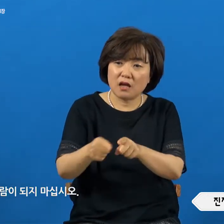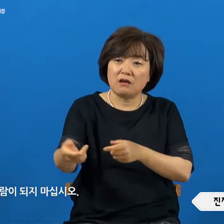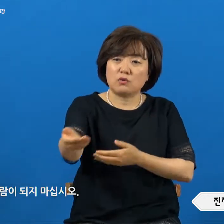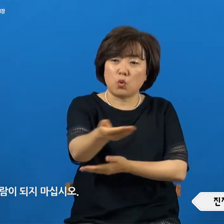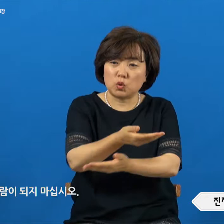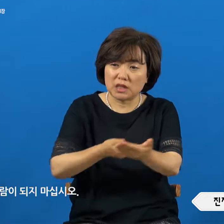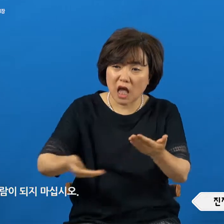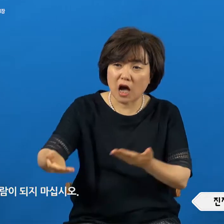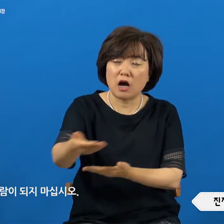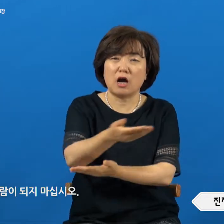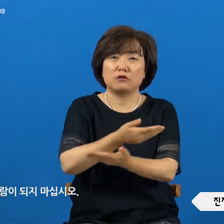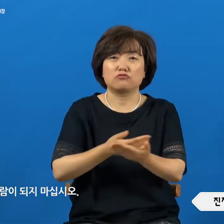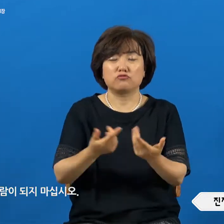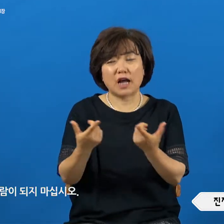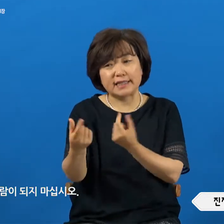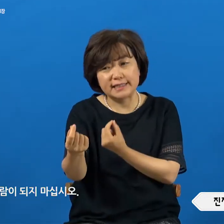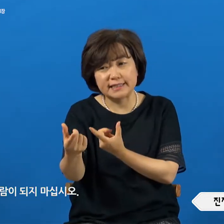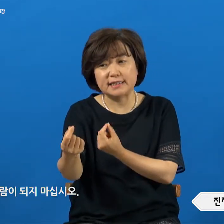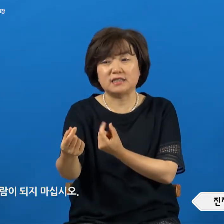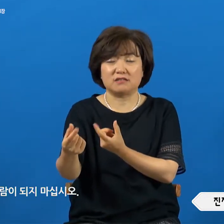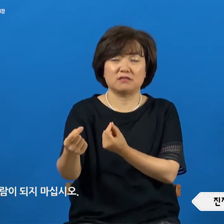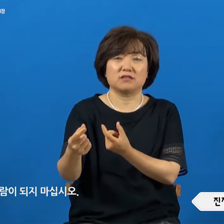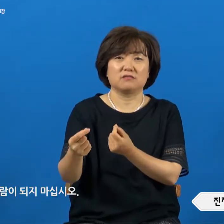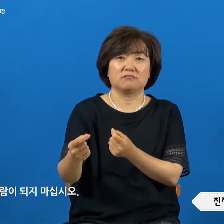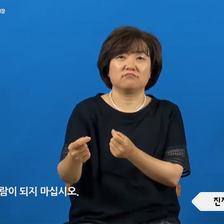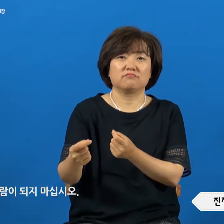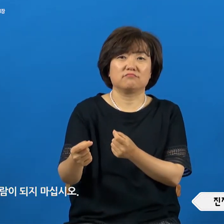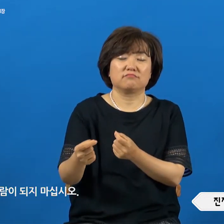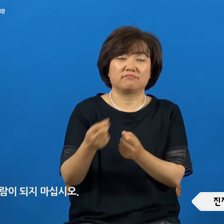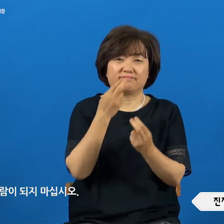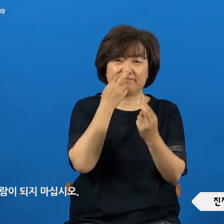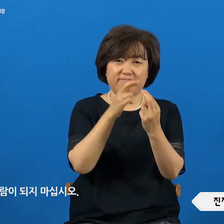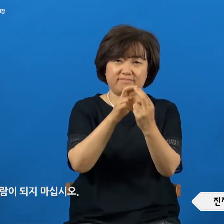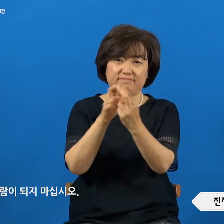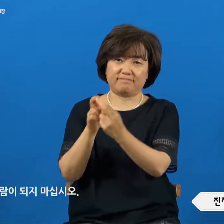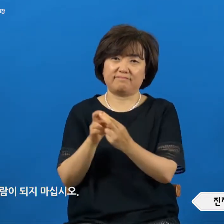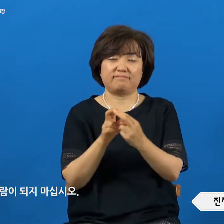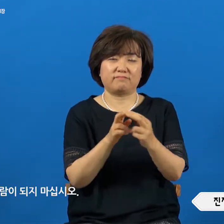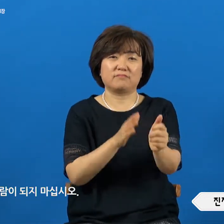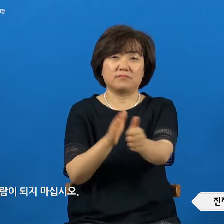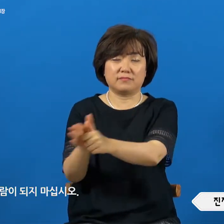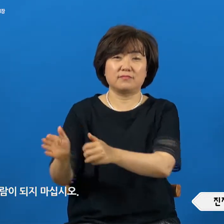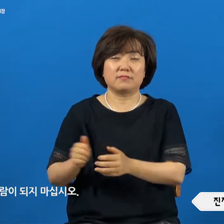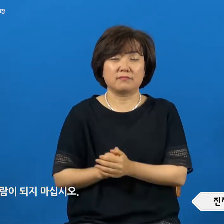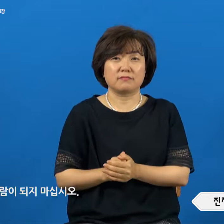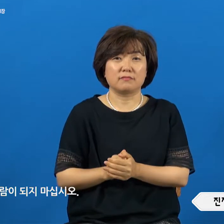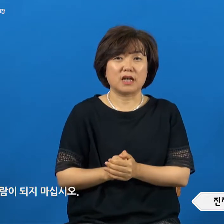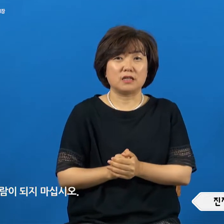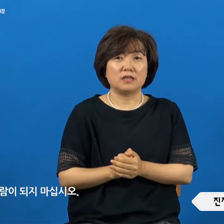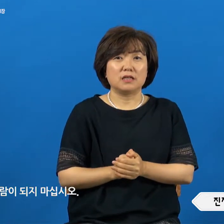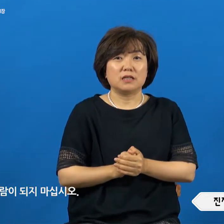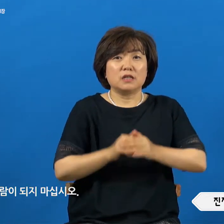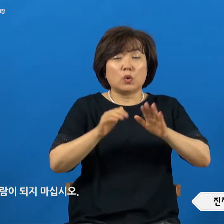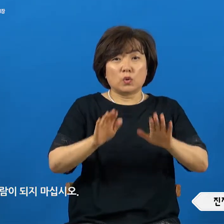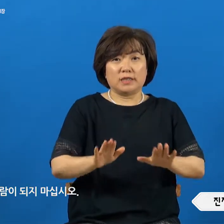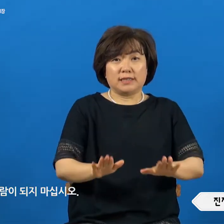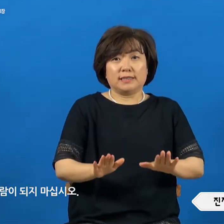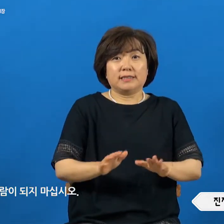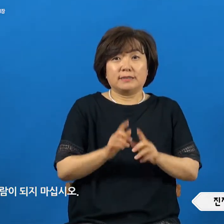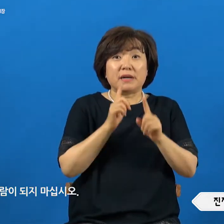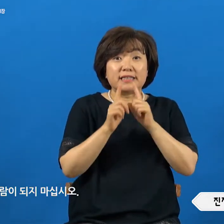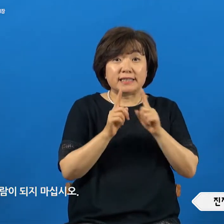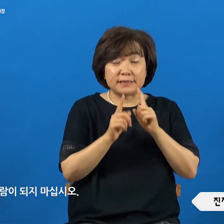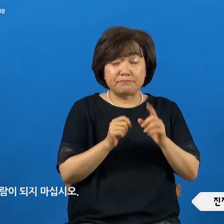없으면 같이 클 수가 없습니다. 오늘 성경은 여러분과 저에게